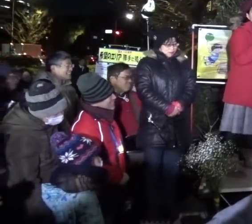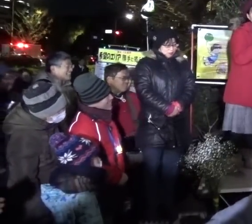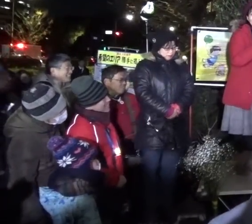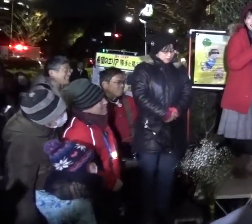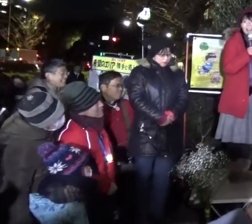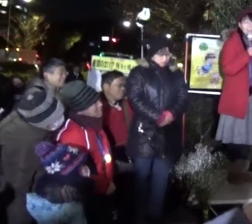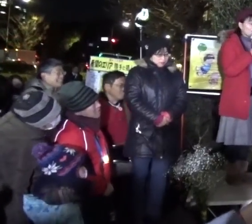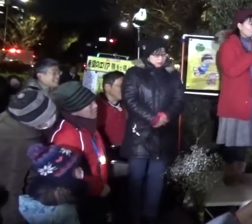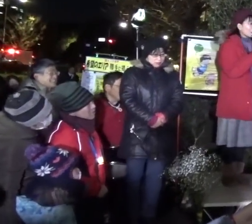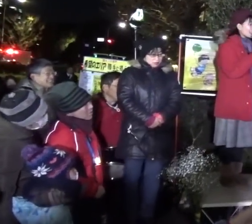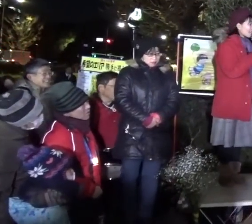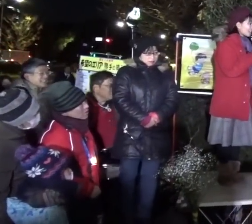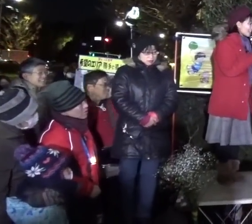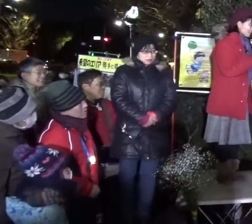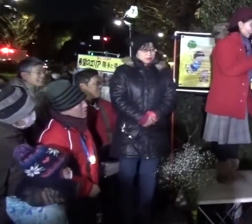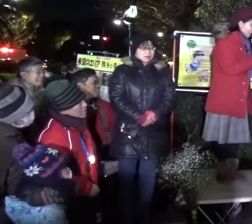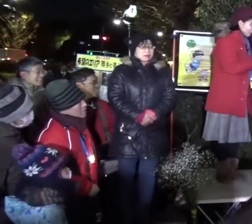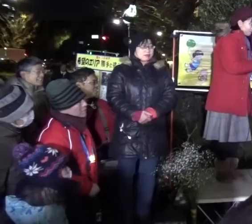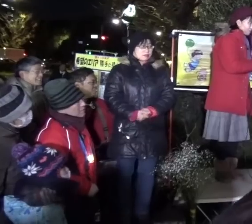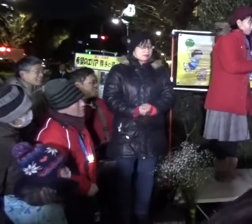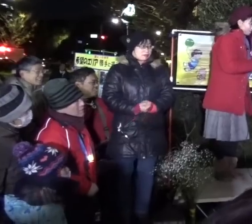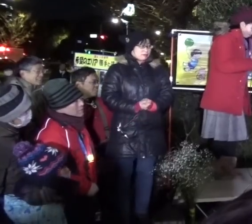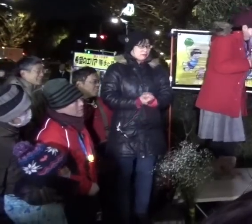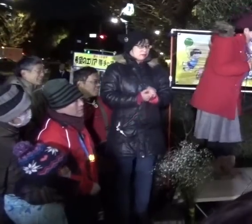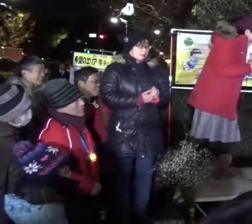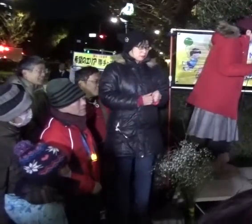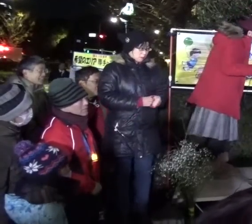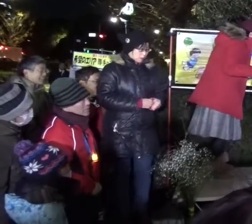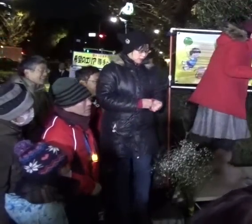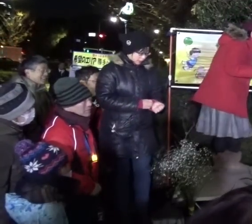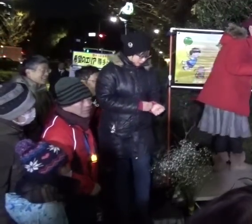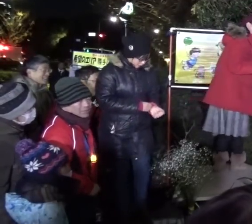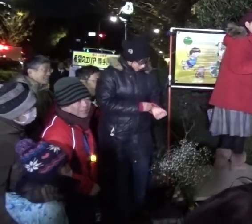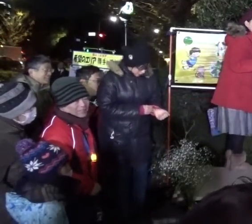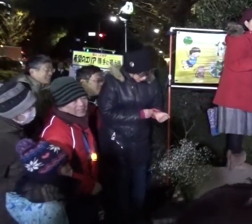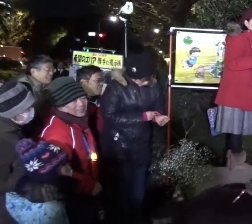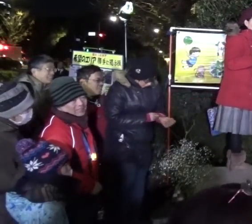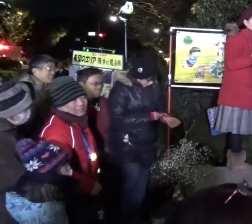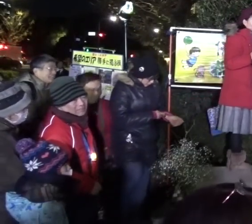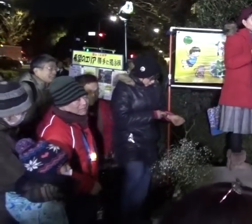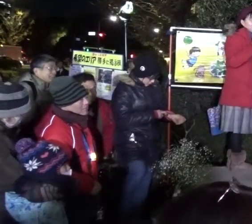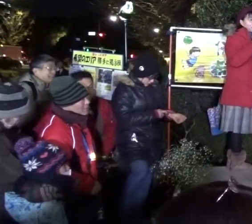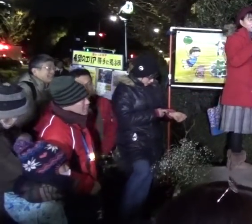はい、では森田さんお願いします。 リューチェル、